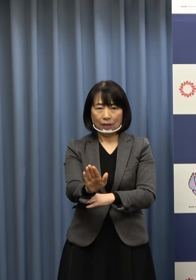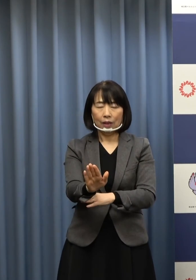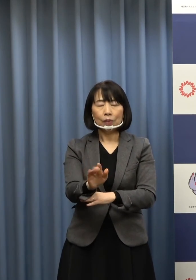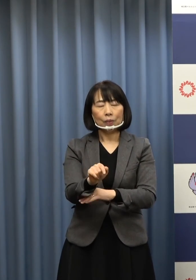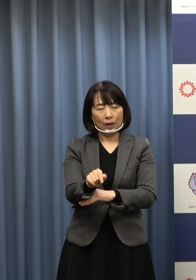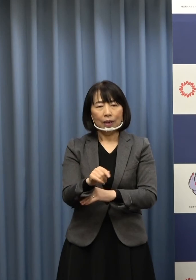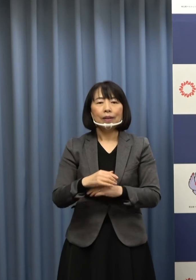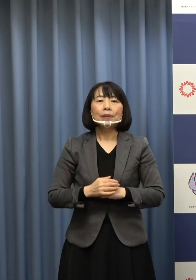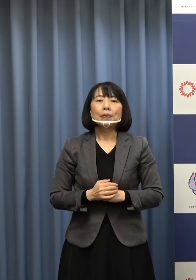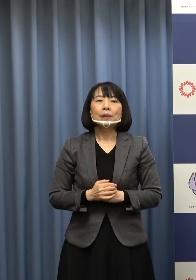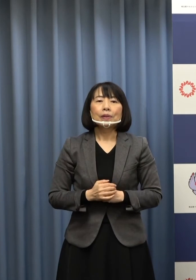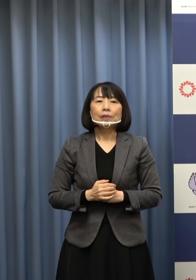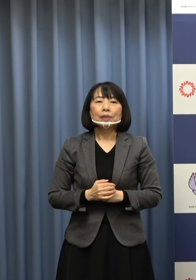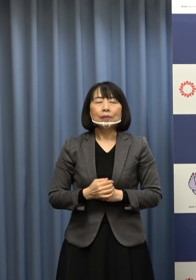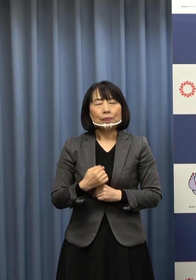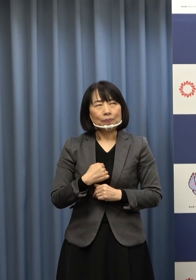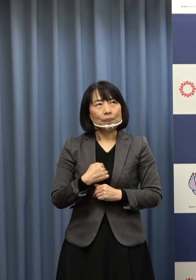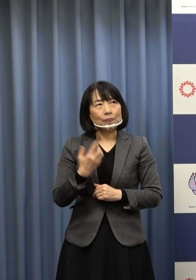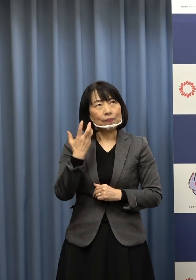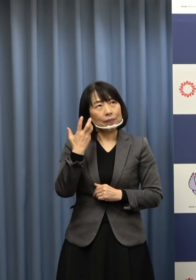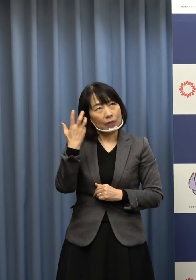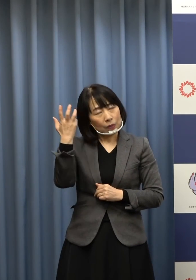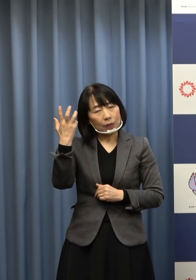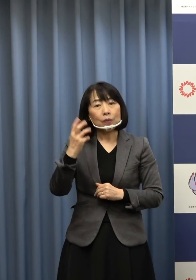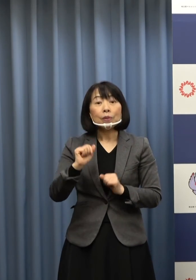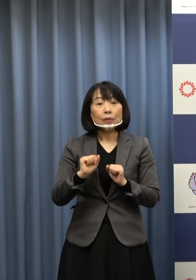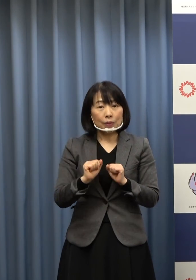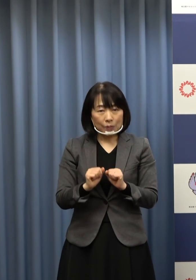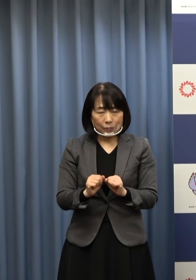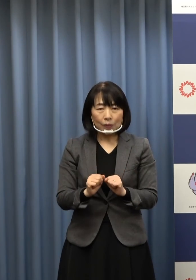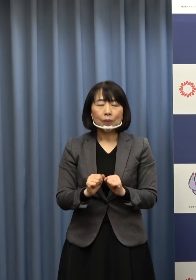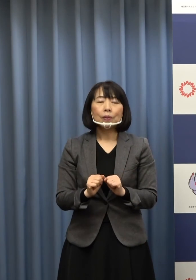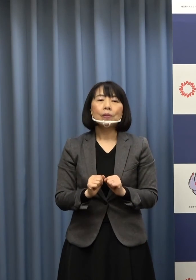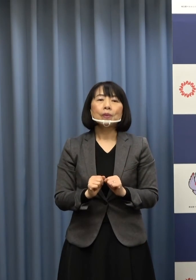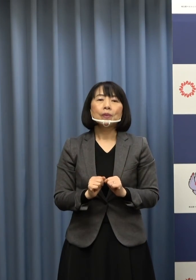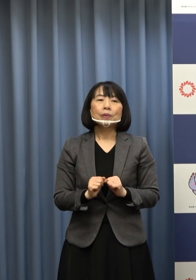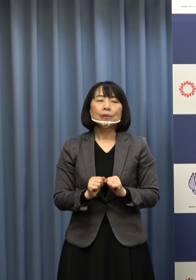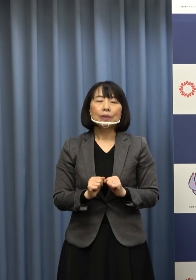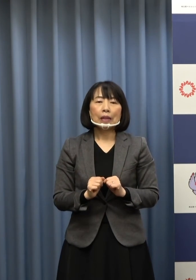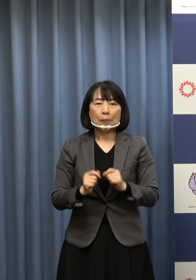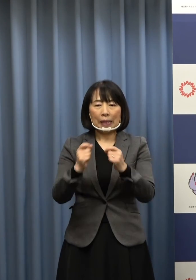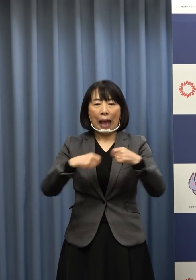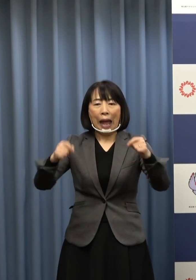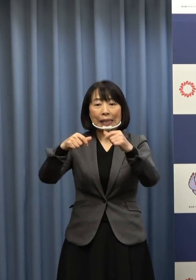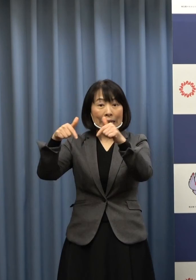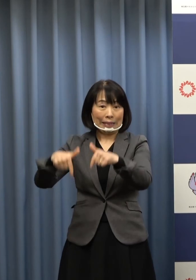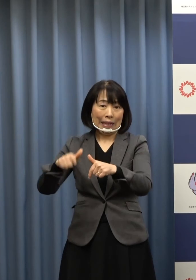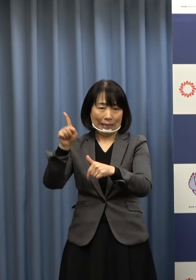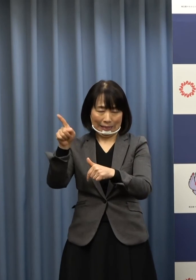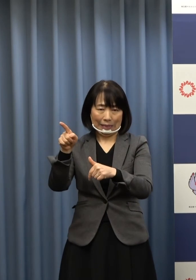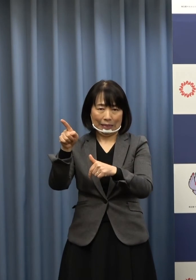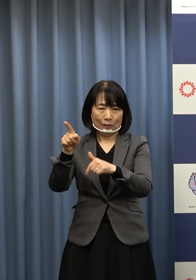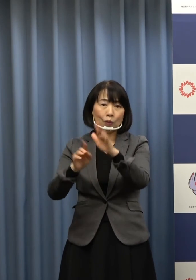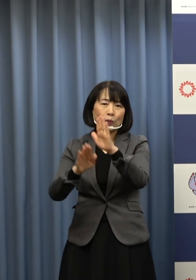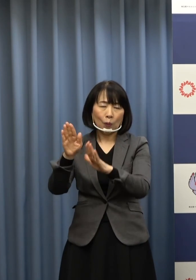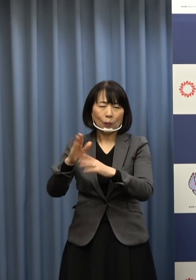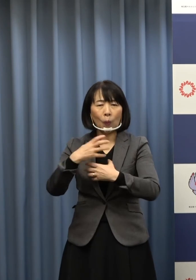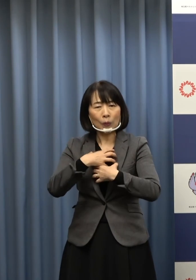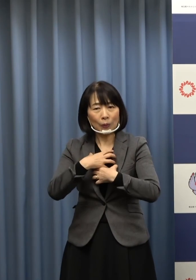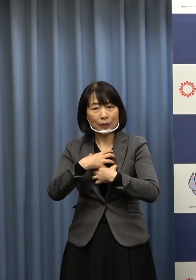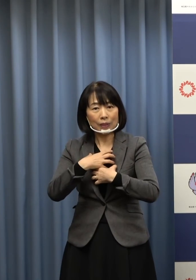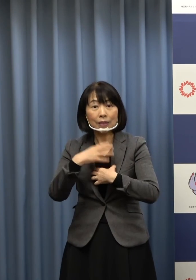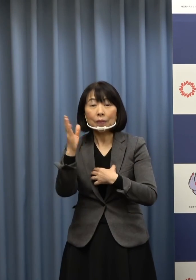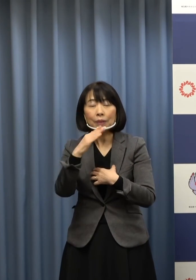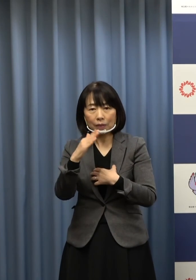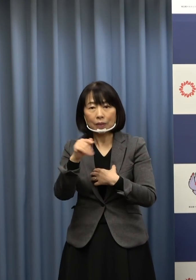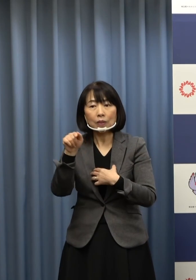まあ、忖度をすればですね、あのその関西の状況とかが恐ろしいというよりも、それ